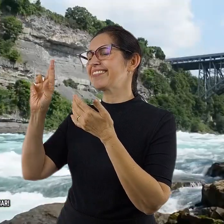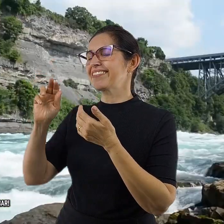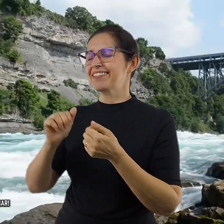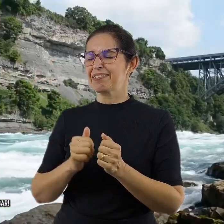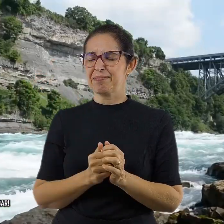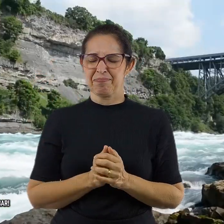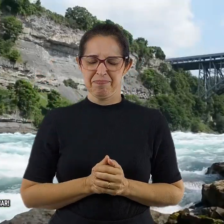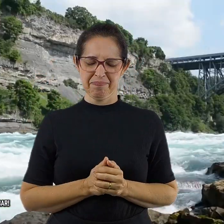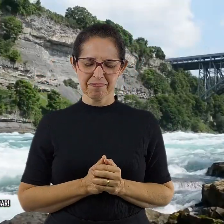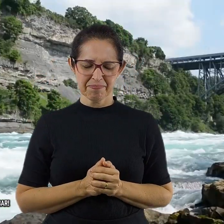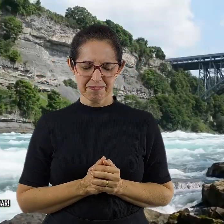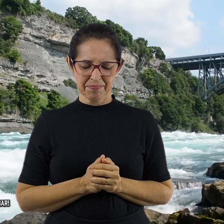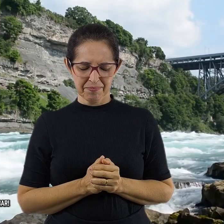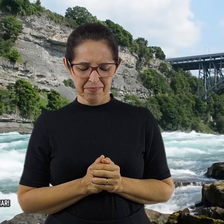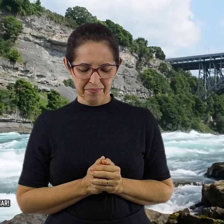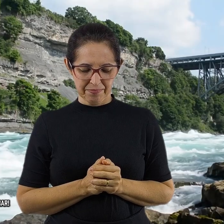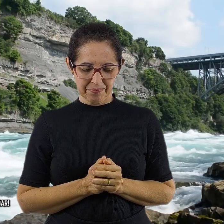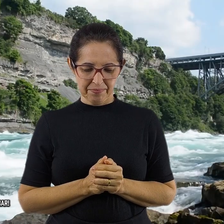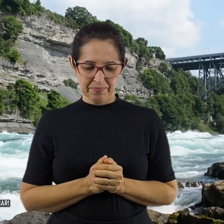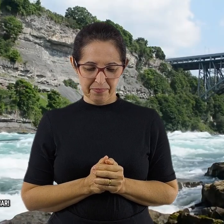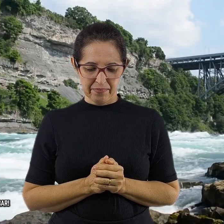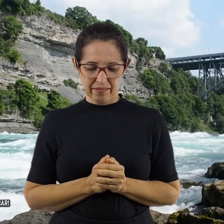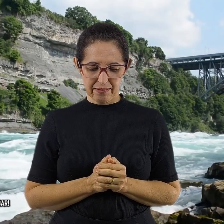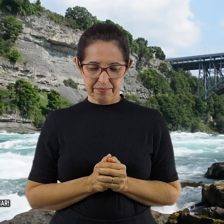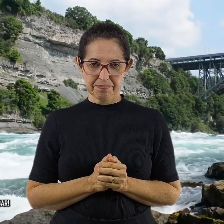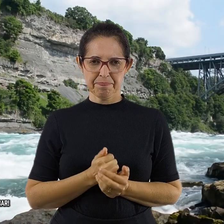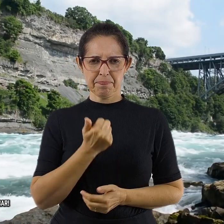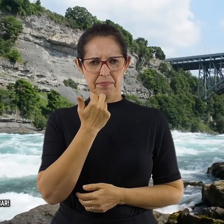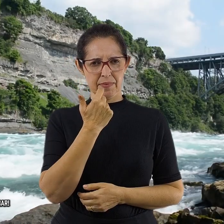Andreesto kodobododo kon halabanasto.